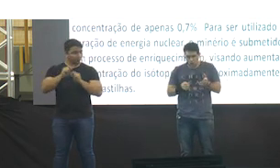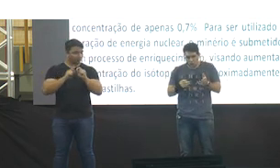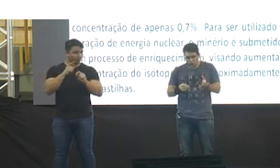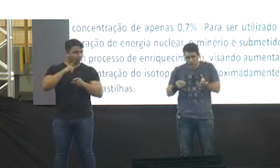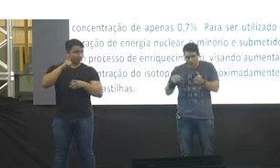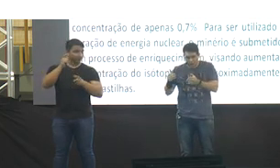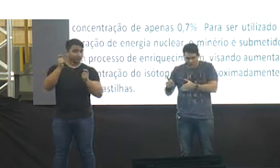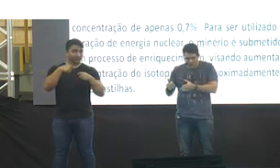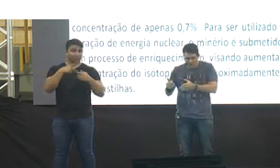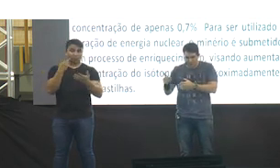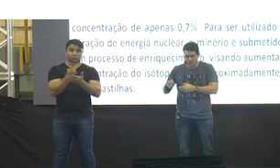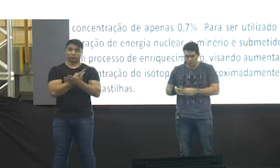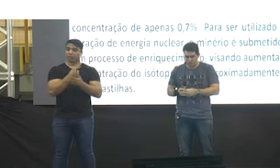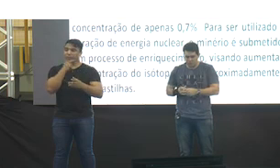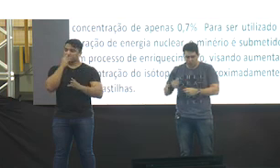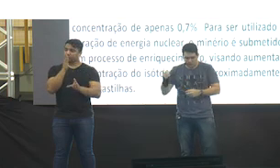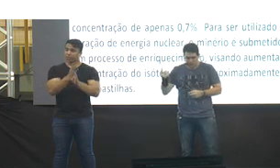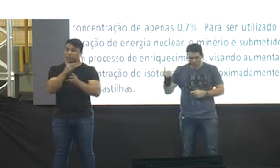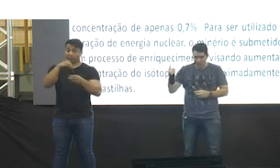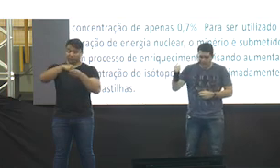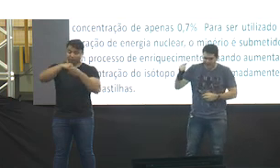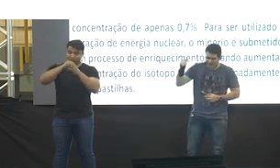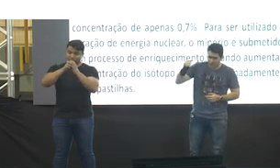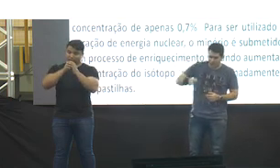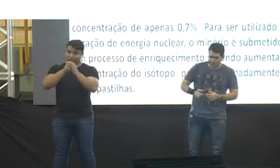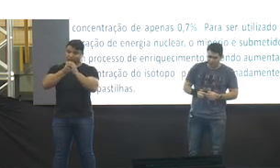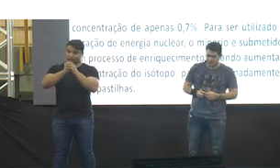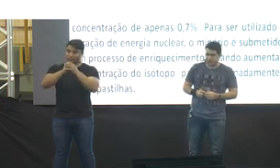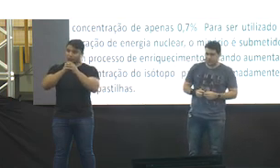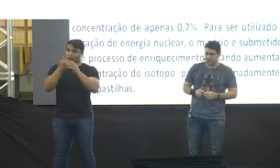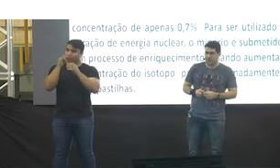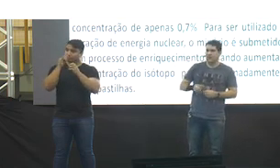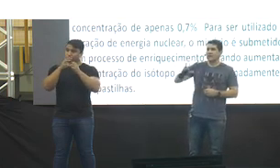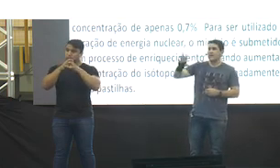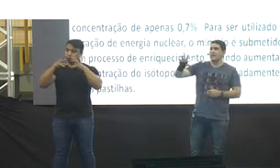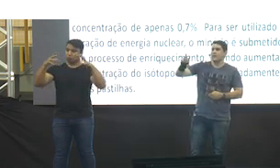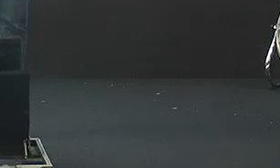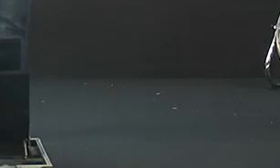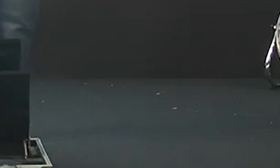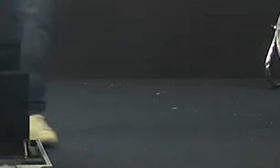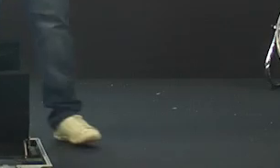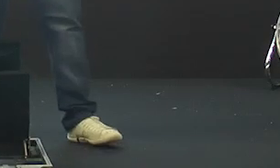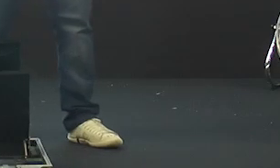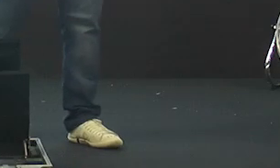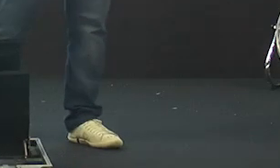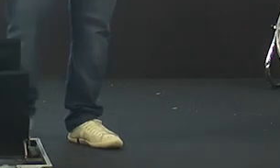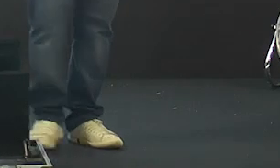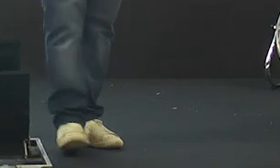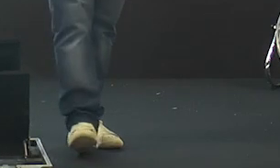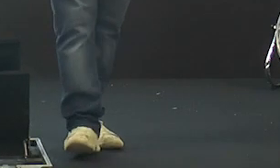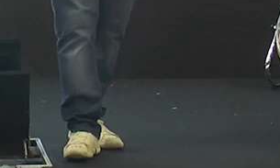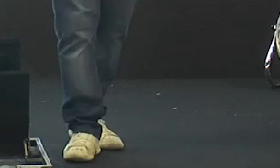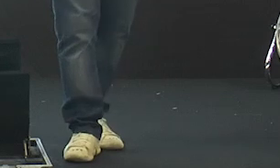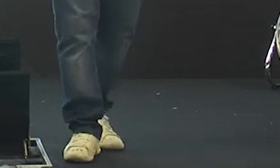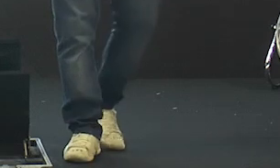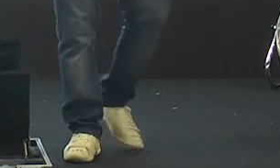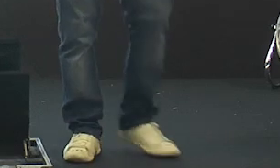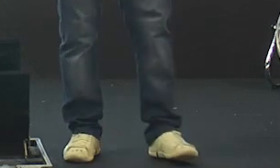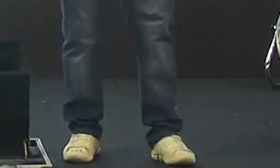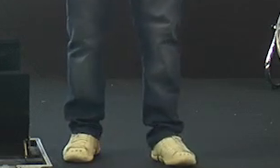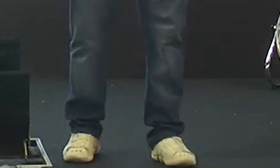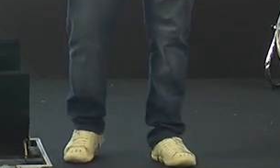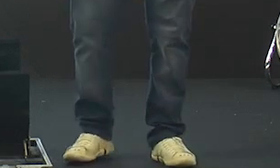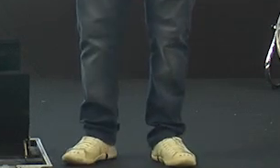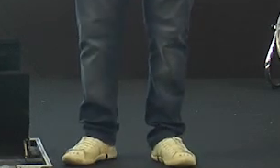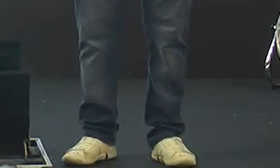nêutrons, sofre fissão de seu núcleo e libera uma grande quantidade de energia. Galera, ó, falou de reação nuclear.